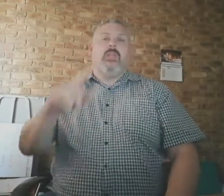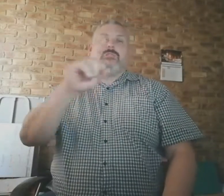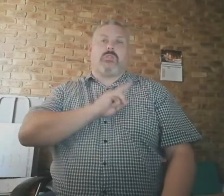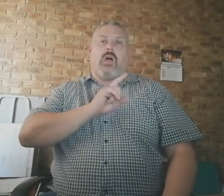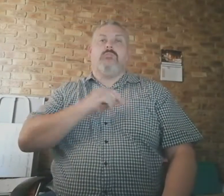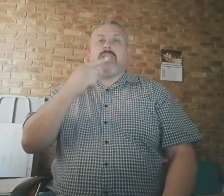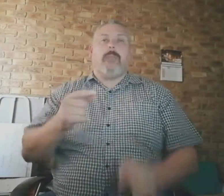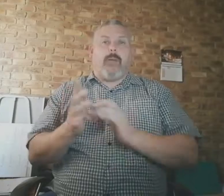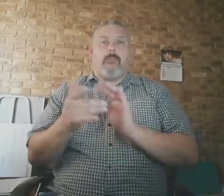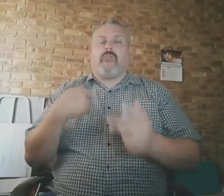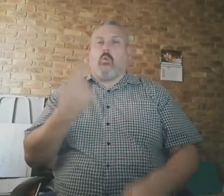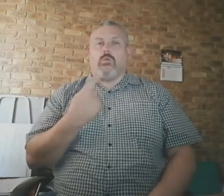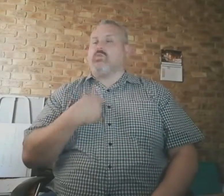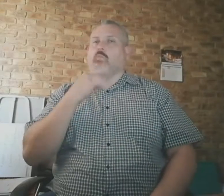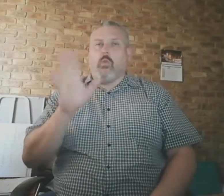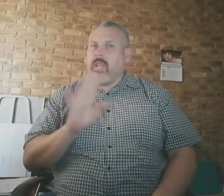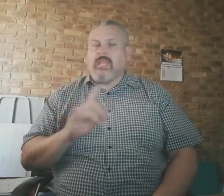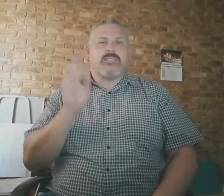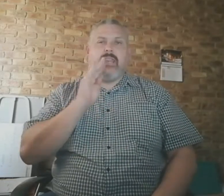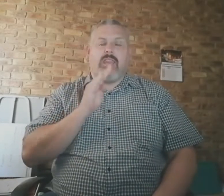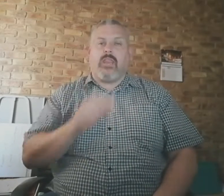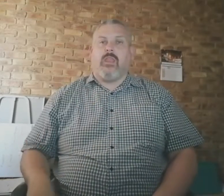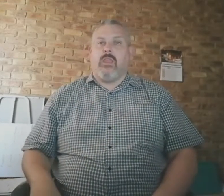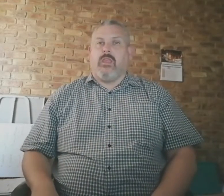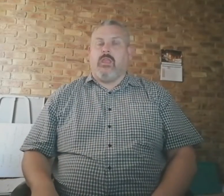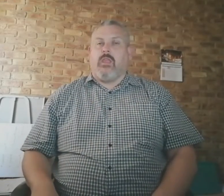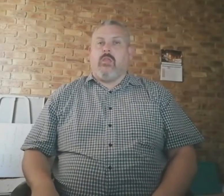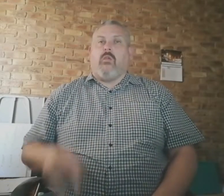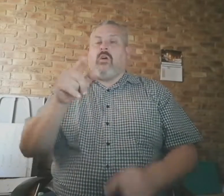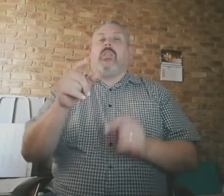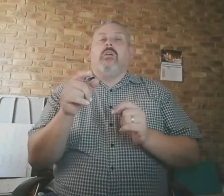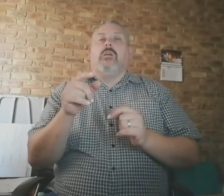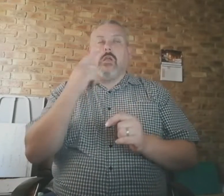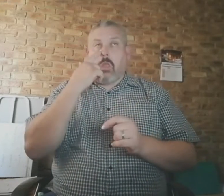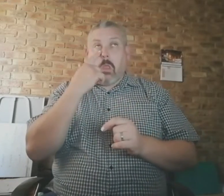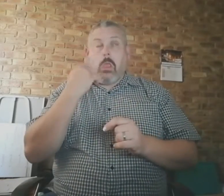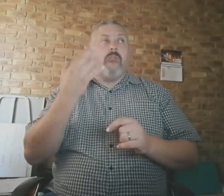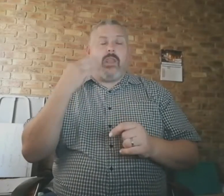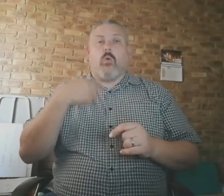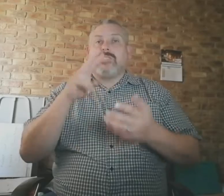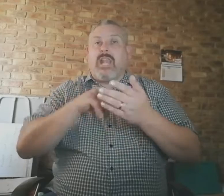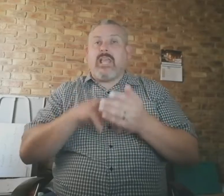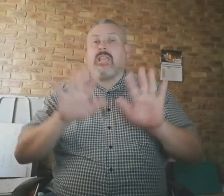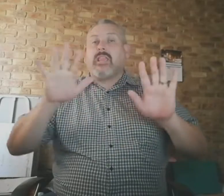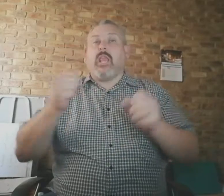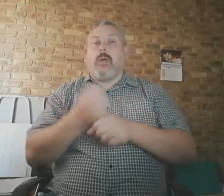so therefore sê die bybel vir ons oor, moen nie skinde nie, gand, wanneer ons lees de tien